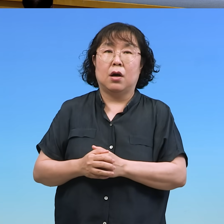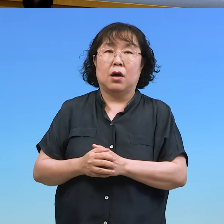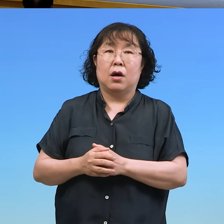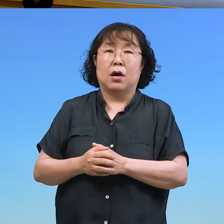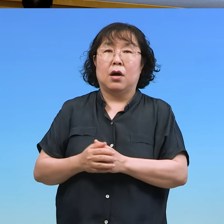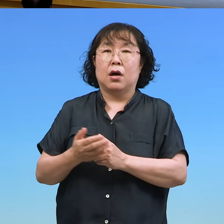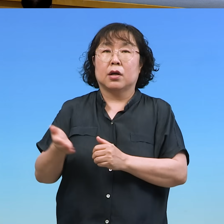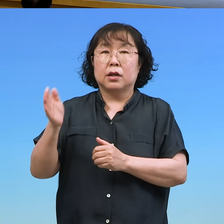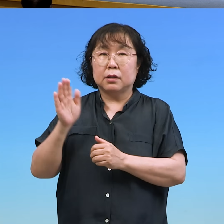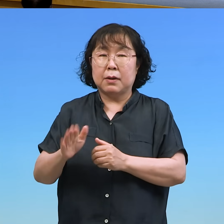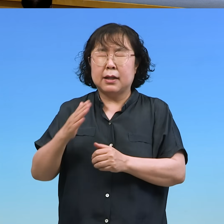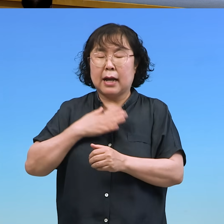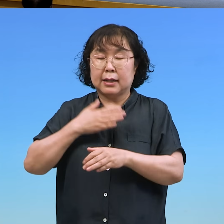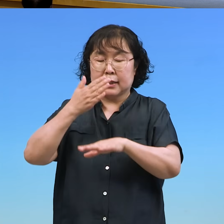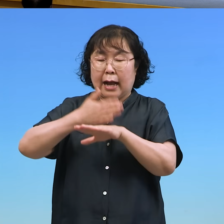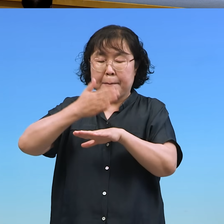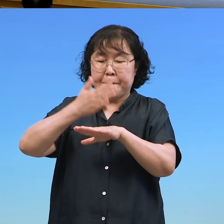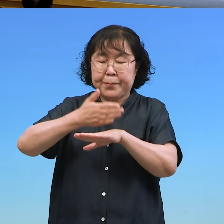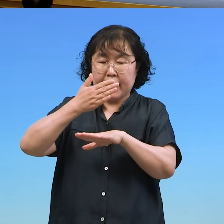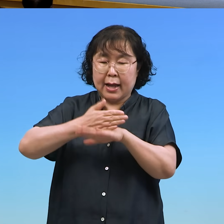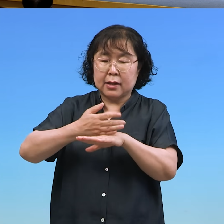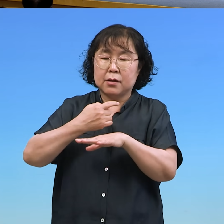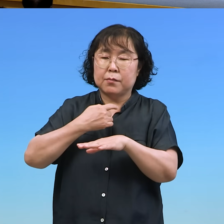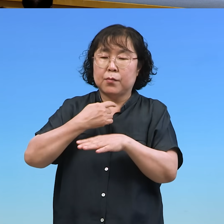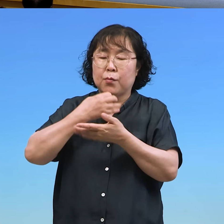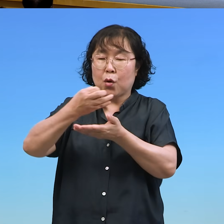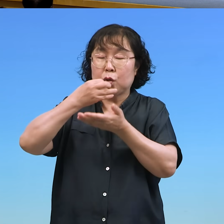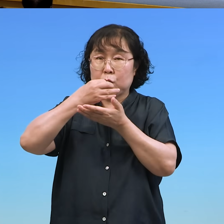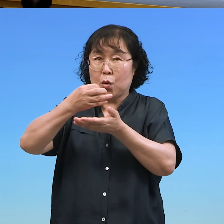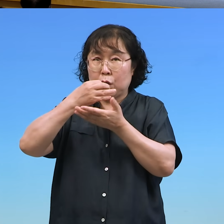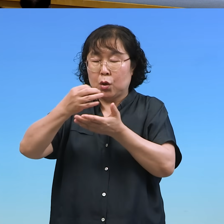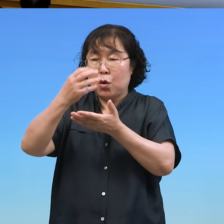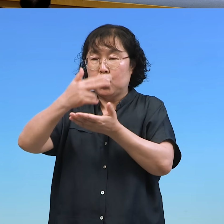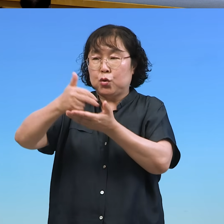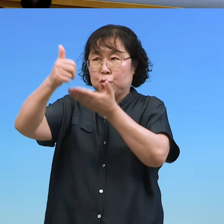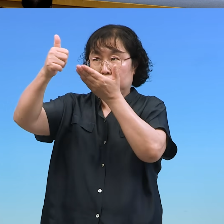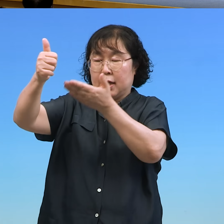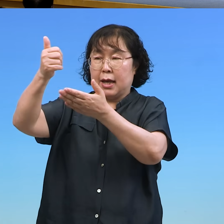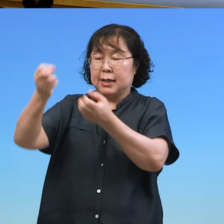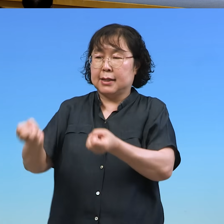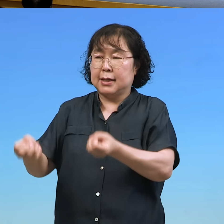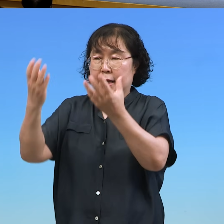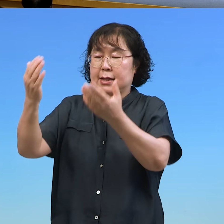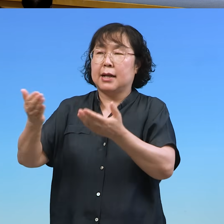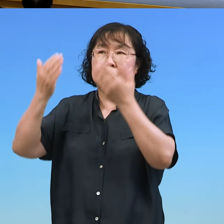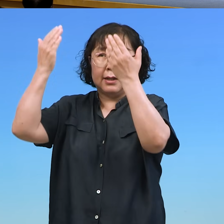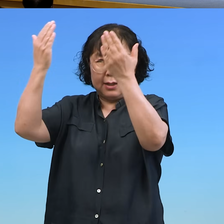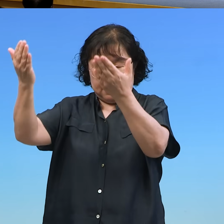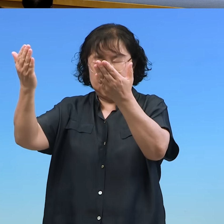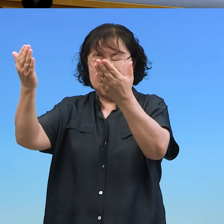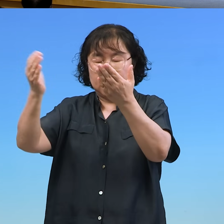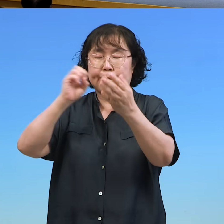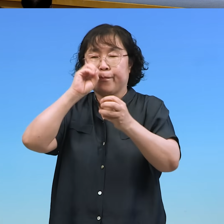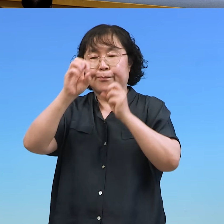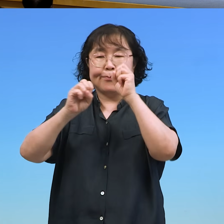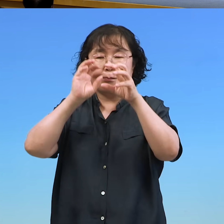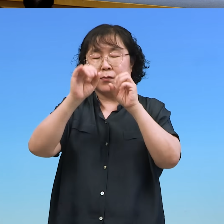고난의 물고기 뱃속에서 하는 고백입니다. 9절, 나는 감사하는 목소리로 주께 제사를